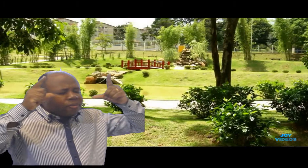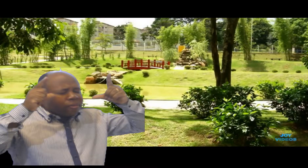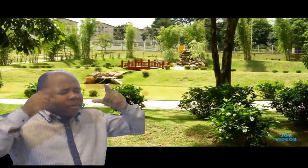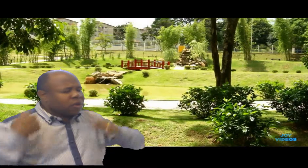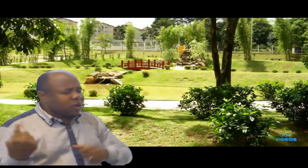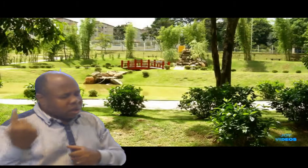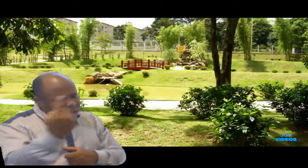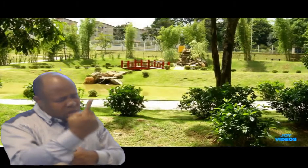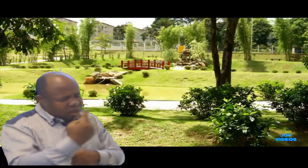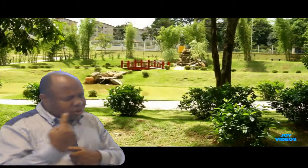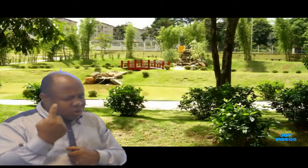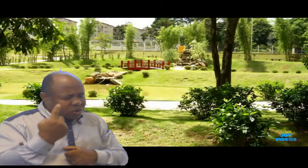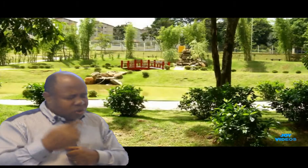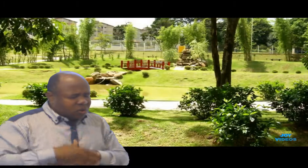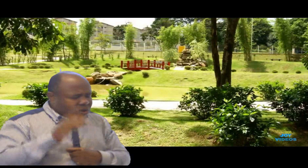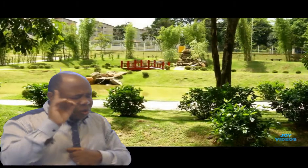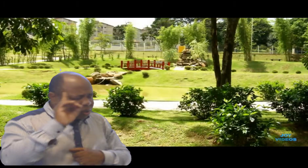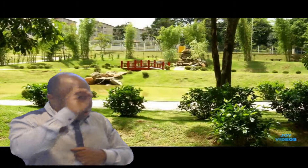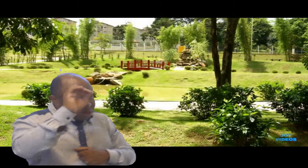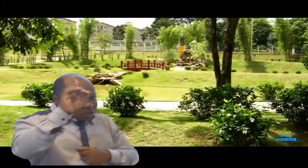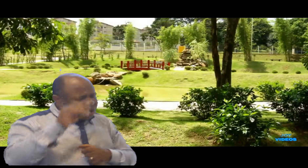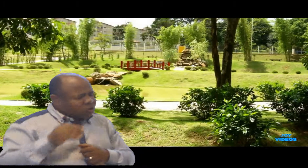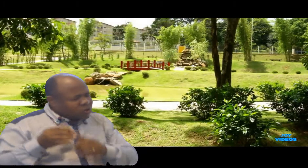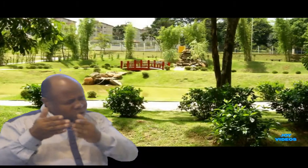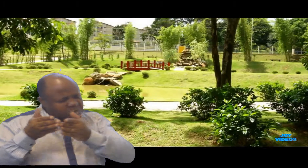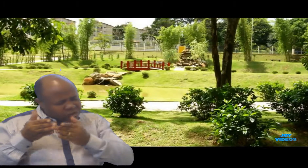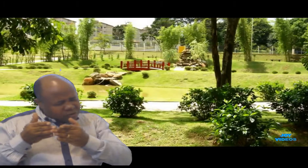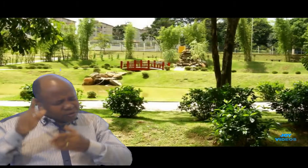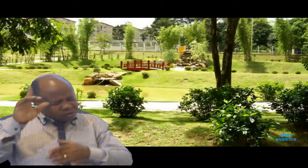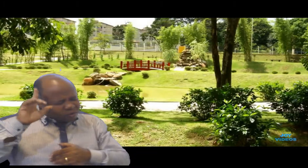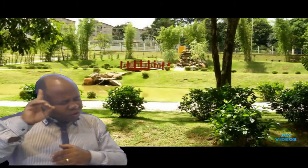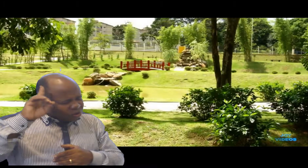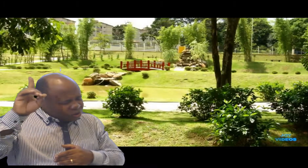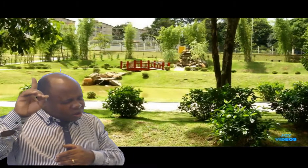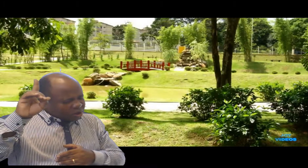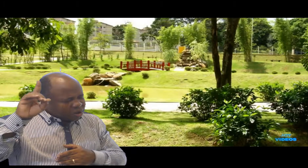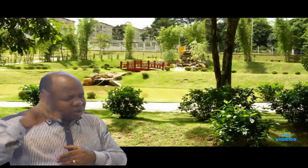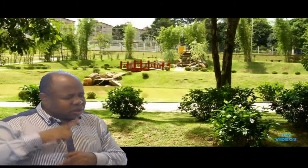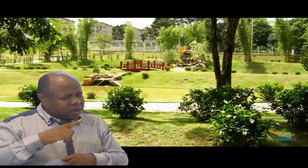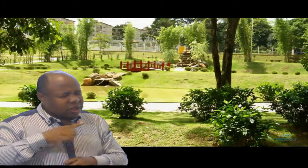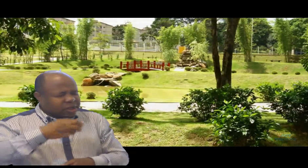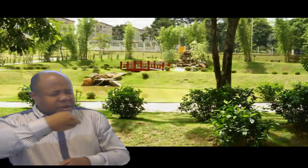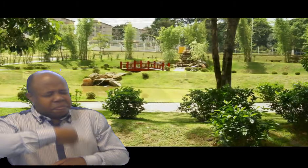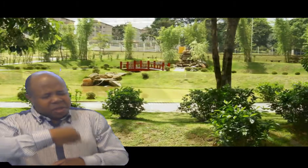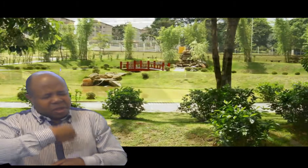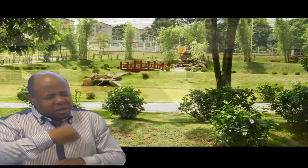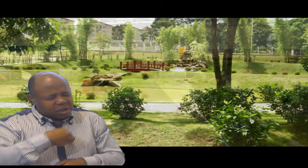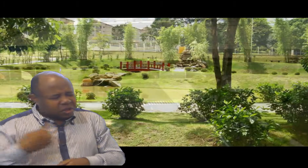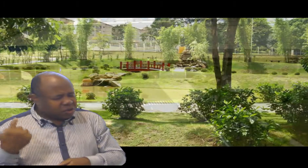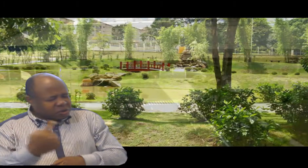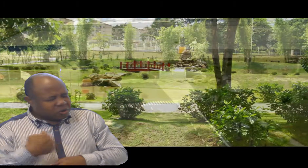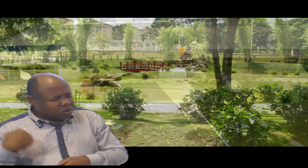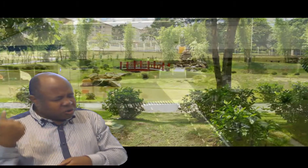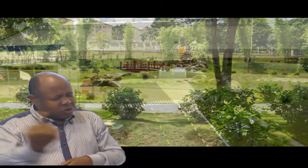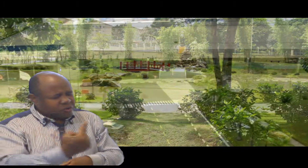um de nós, Senhor Deus. Por favor, Senhor Deus, tem misericórdia de nós. Tenha misericórdia